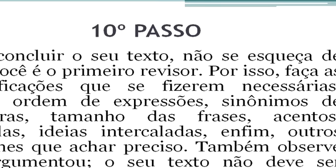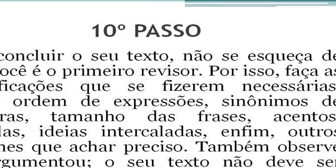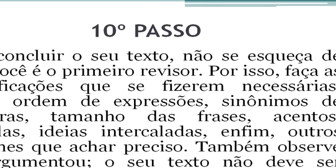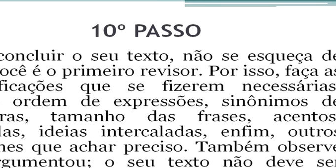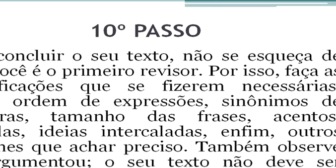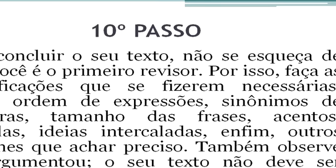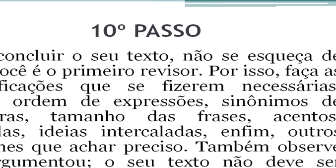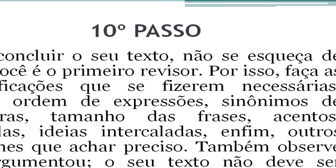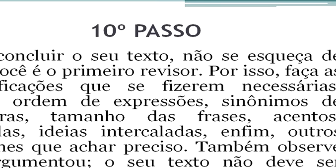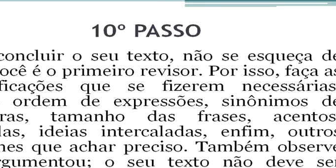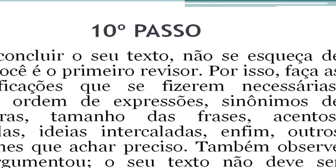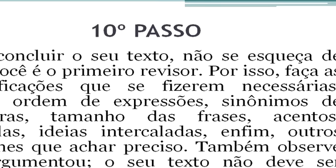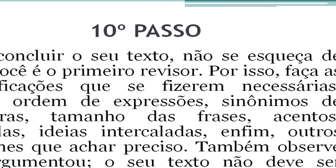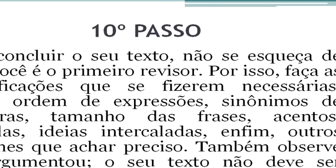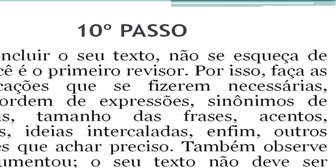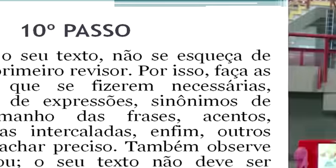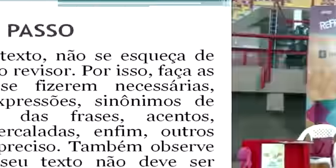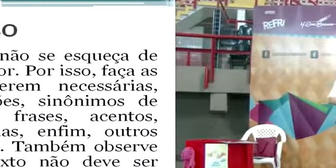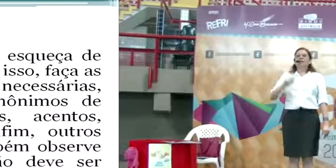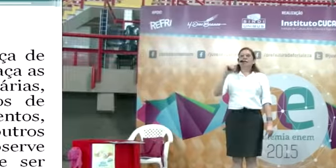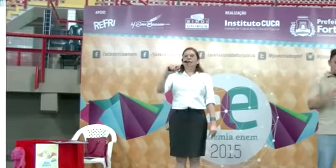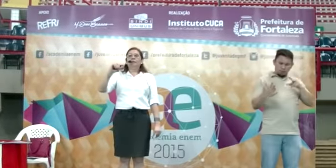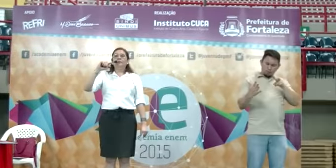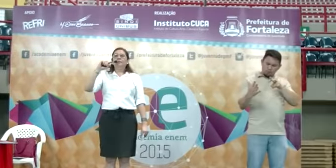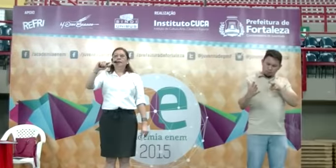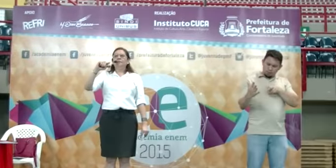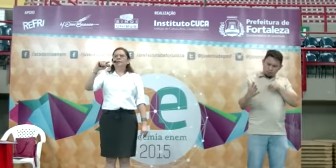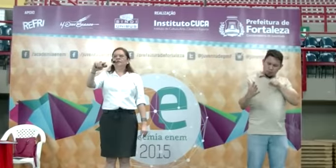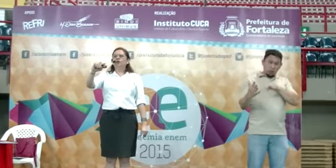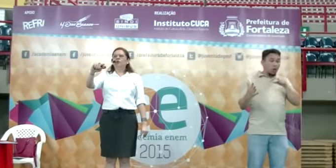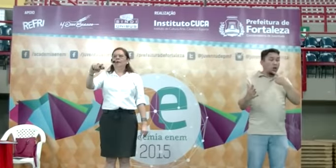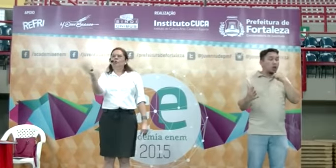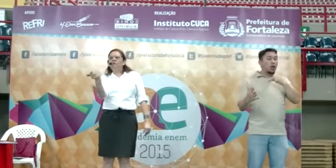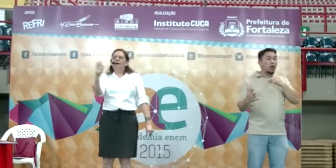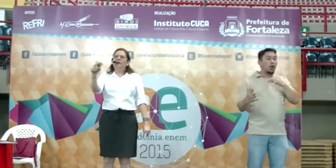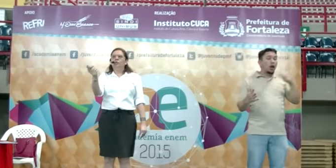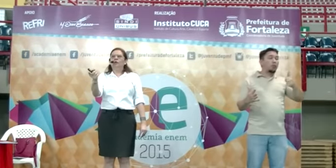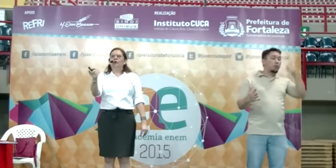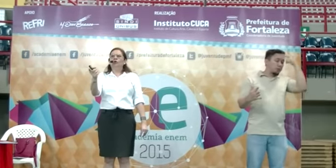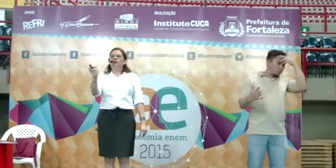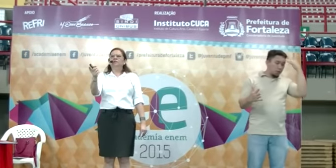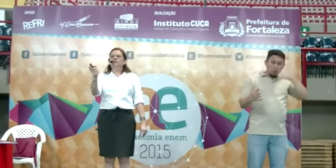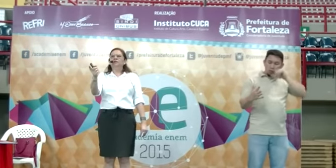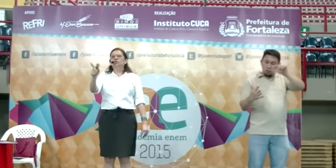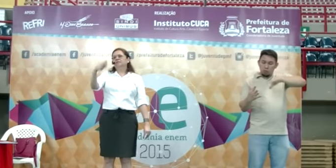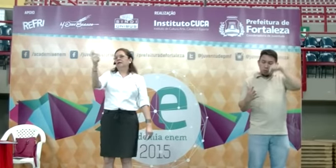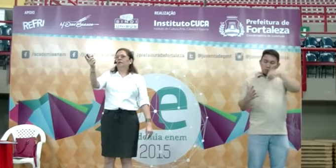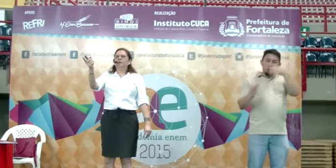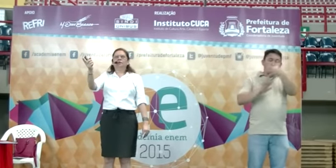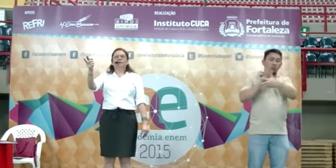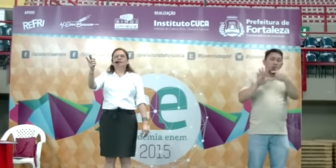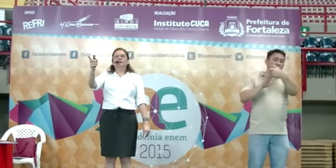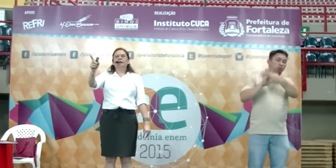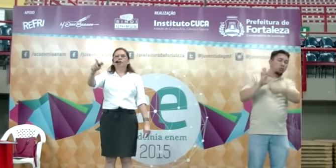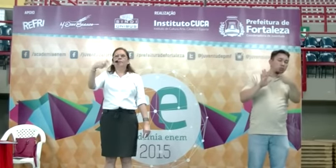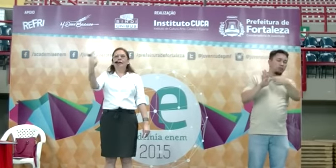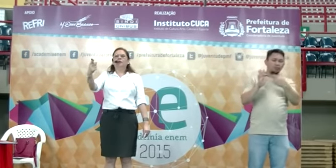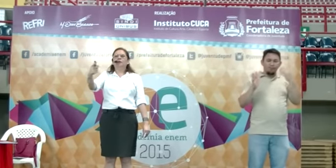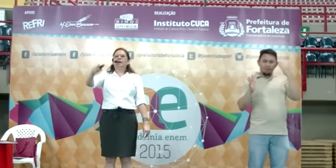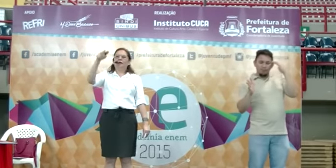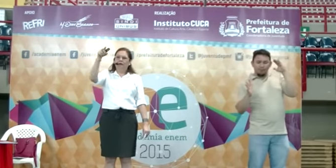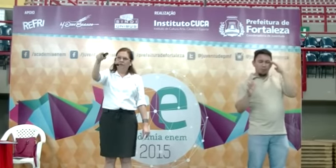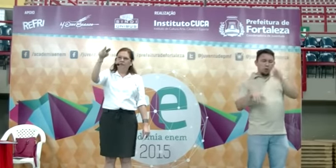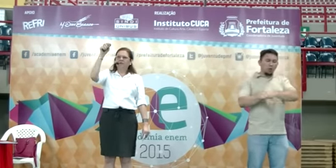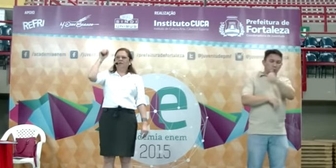ter contato com o seu texto? Você. Quem é a primeira pessoa a mudar alguma coisa, dizer que não entendeu